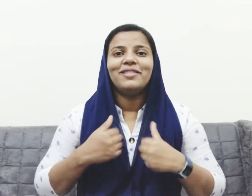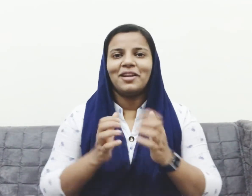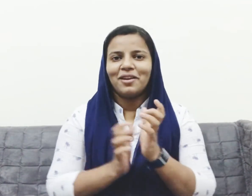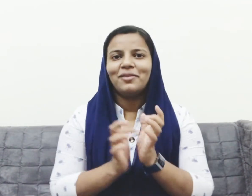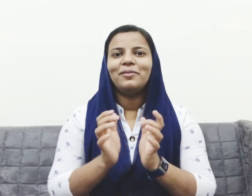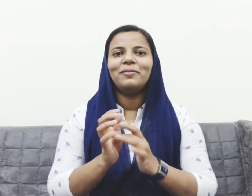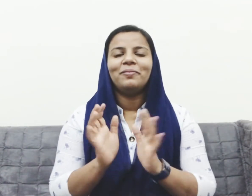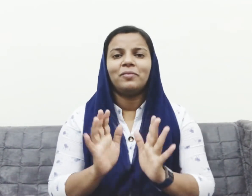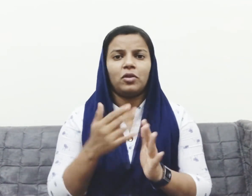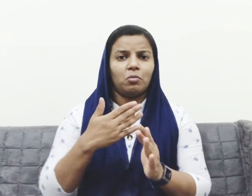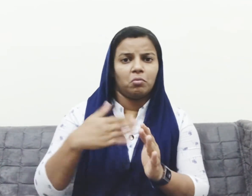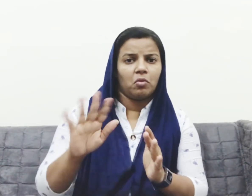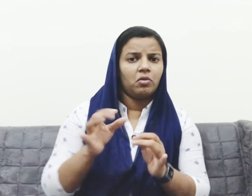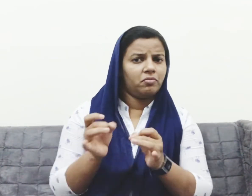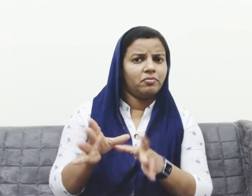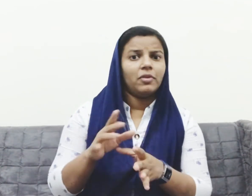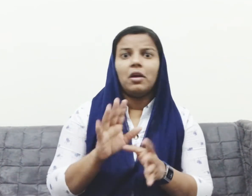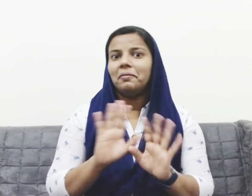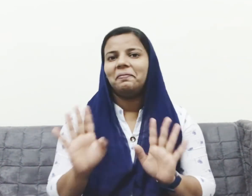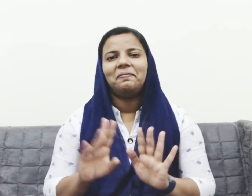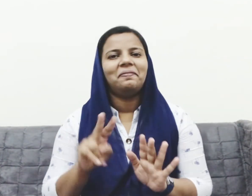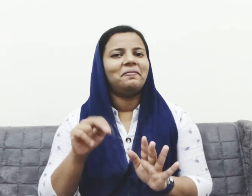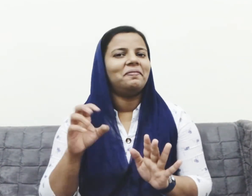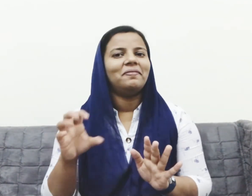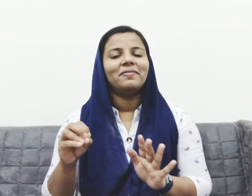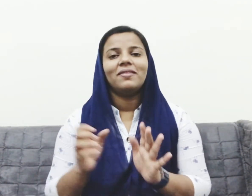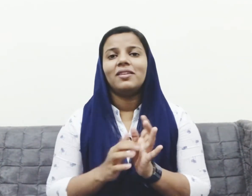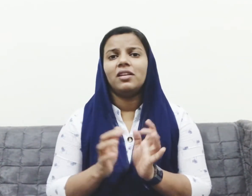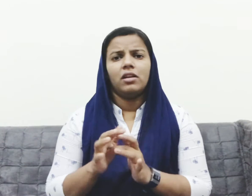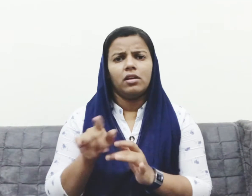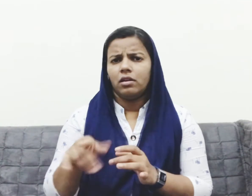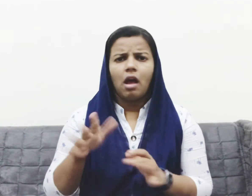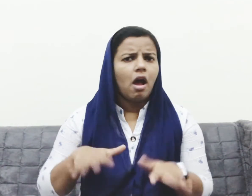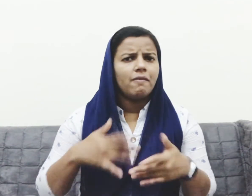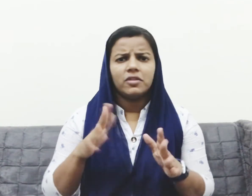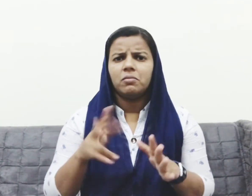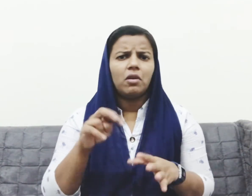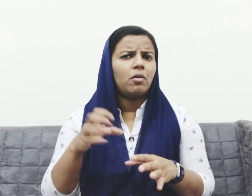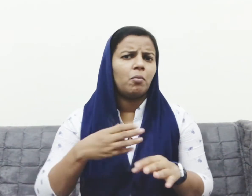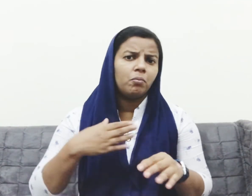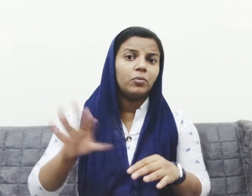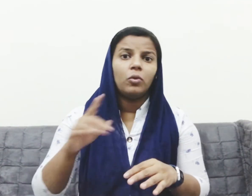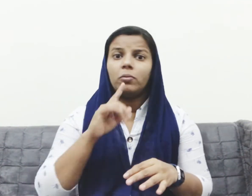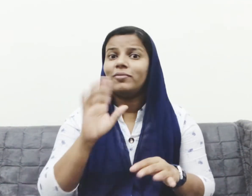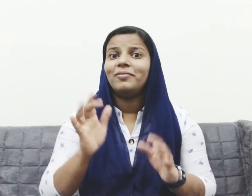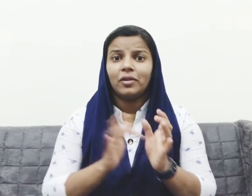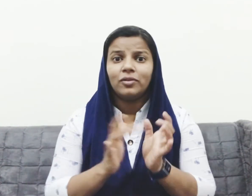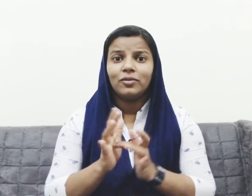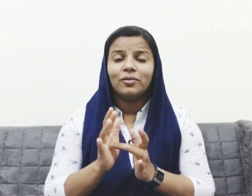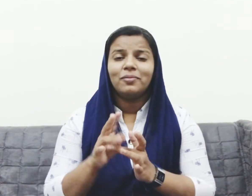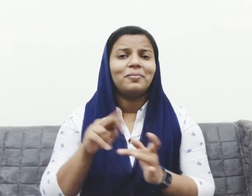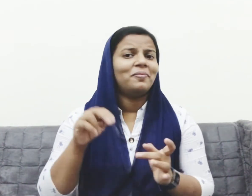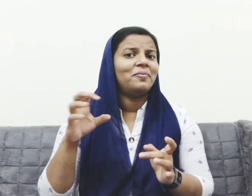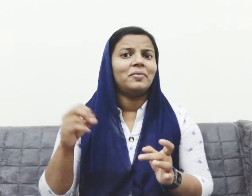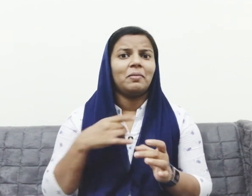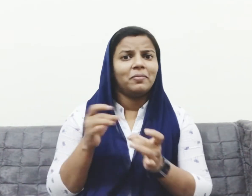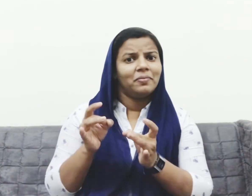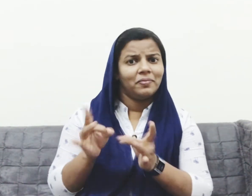നമ്മളെ തള്ളിക്കളയാത്ത, നീ പോക്കോ, നീ പിന്നെ വാ എന്ന് പറയാത്ത, അല്ലെങ്കിൽ പിന്നെ ഇതൊന്നും അതിൻ്റെ ഒന്നും ആവശ്യമില്ല എന്ന് പറയാത്ത, അല്ലെങ്കിൽ ആമൻ നമ്മളെ ഇഗ്നോർ